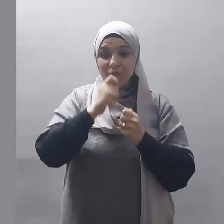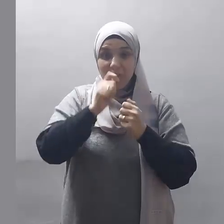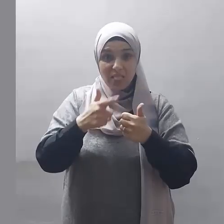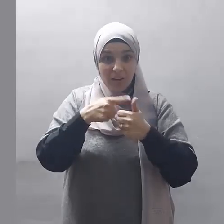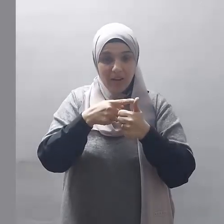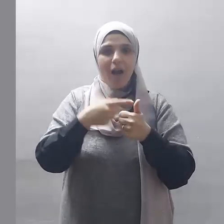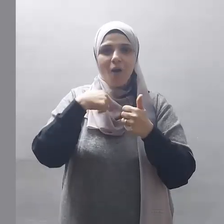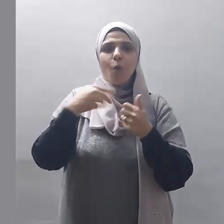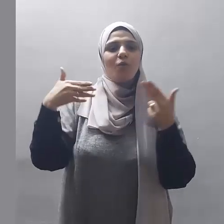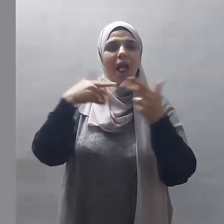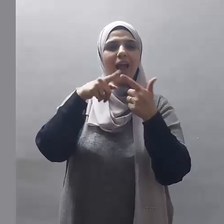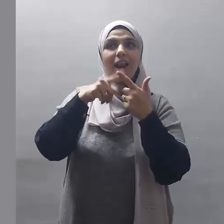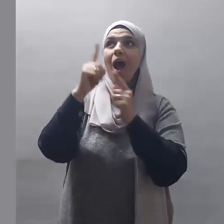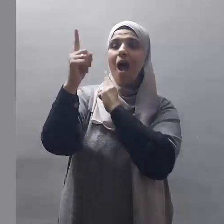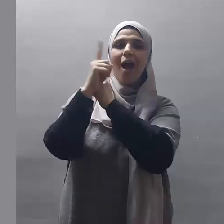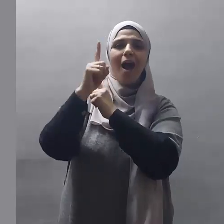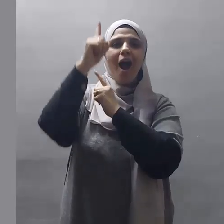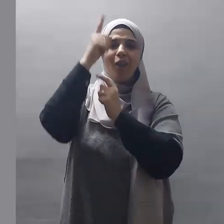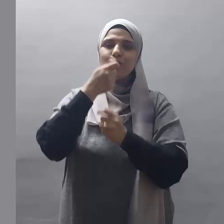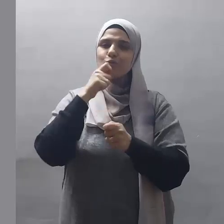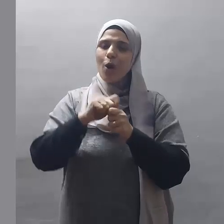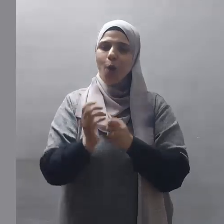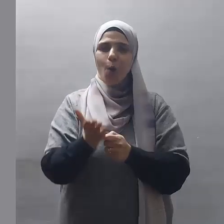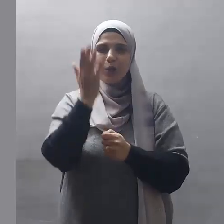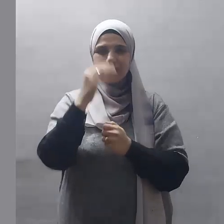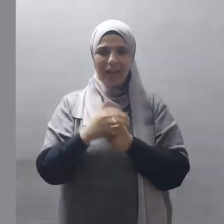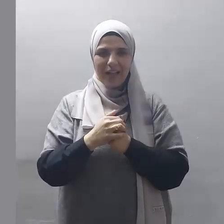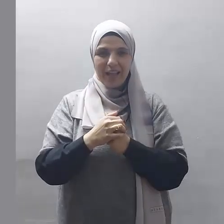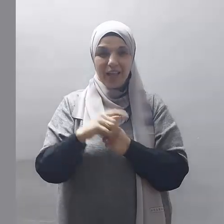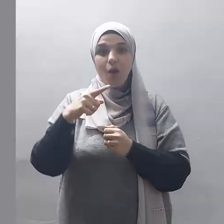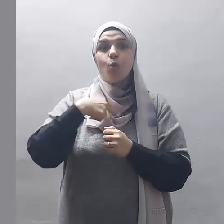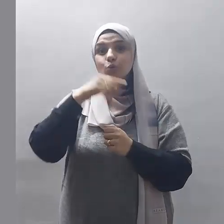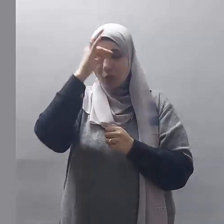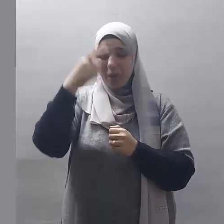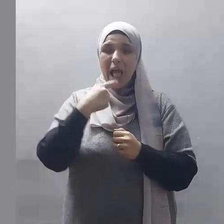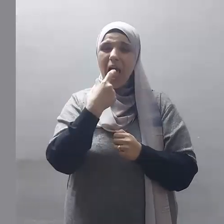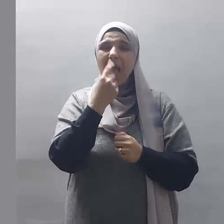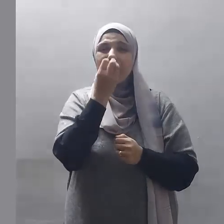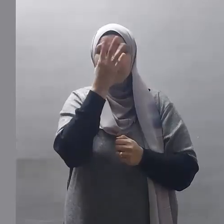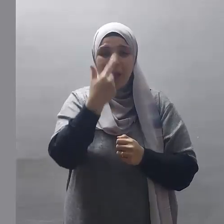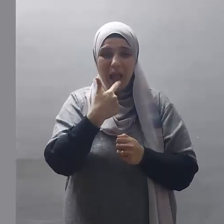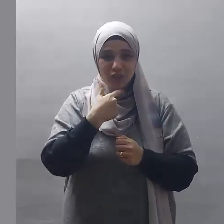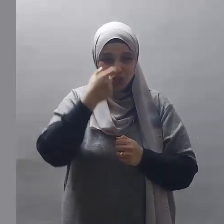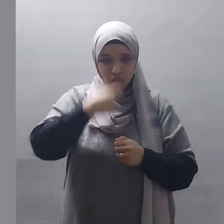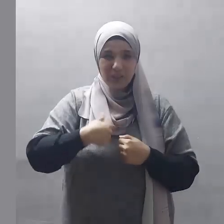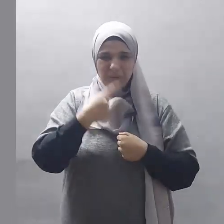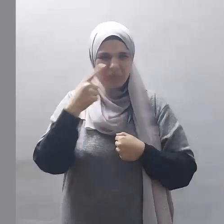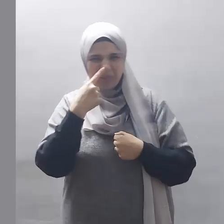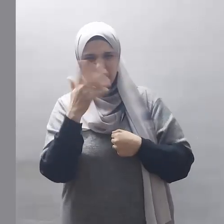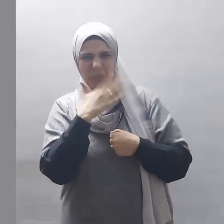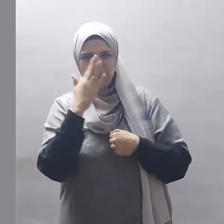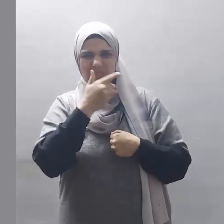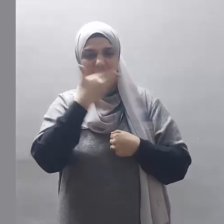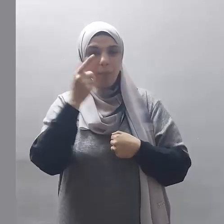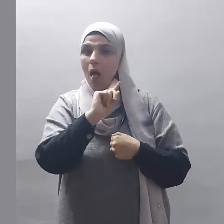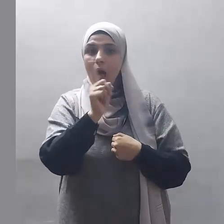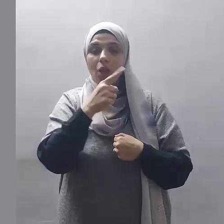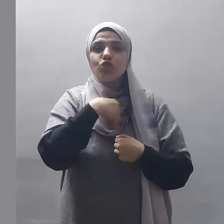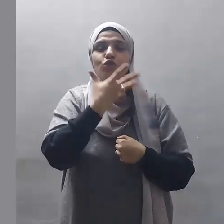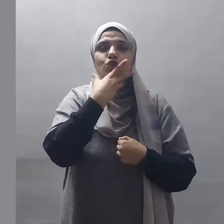لقاء ربه ولخلوف فم الصائم عند الله اطيب من ريح المسك ويقول صلى الله